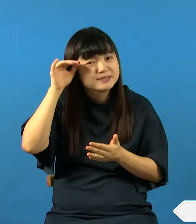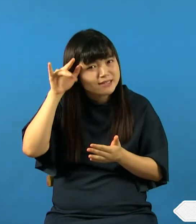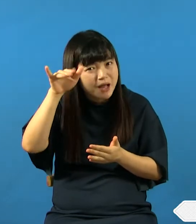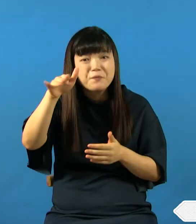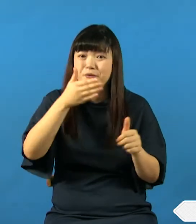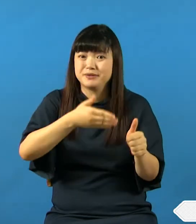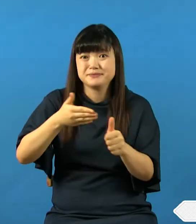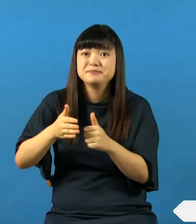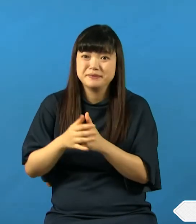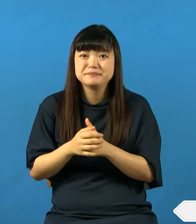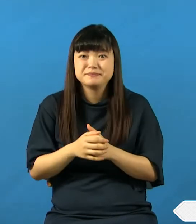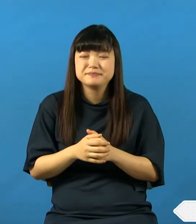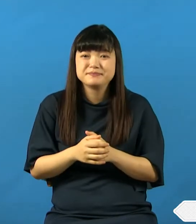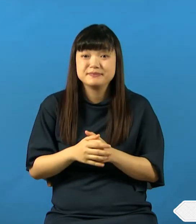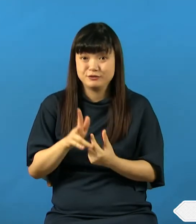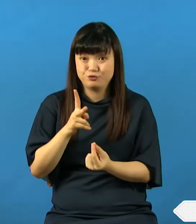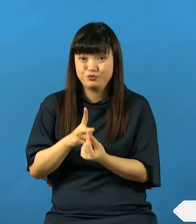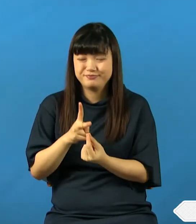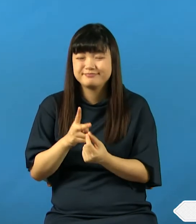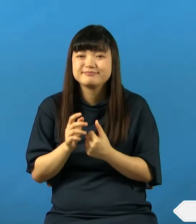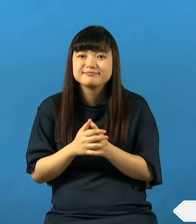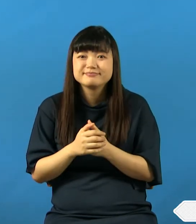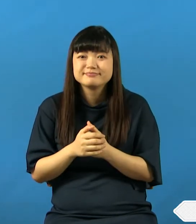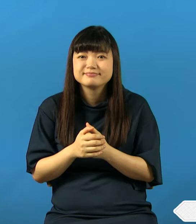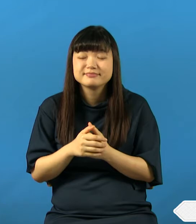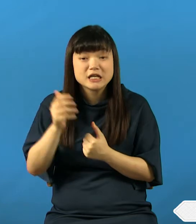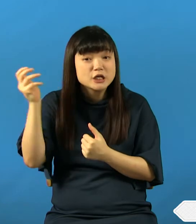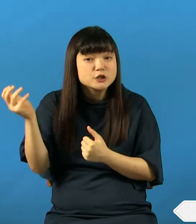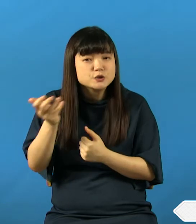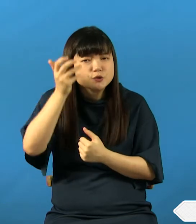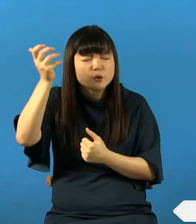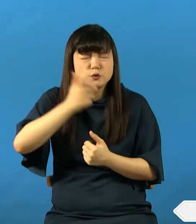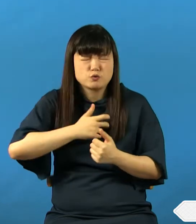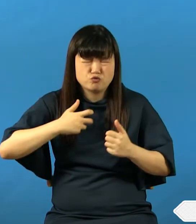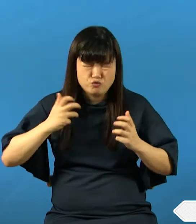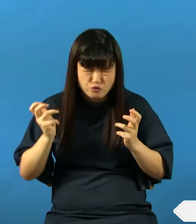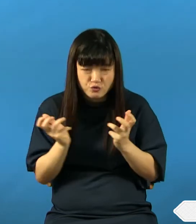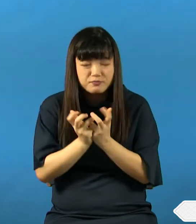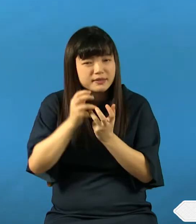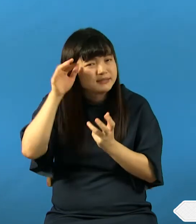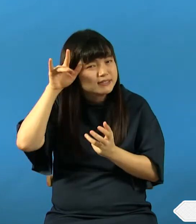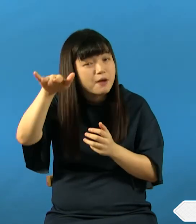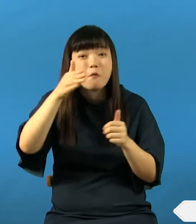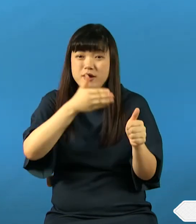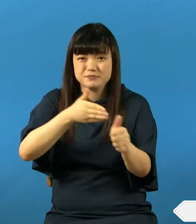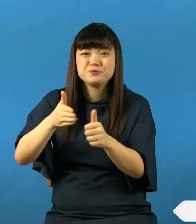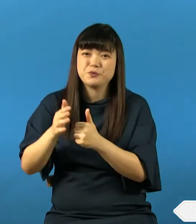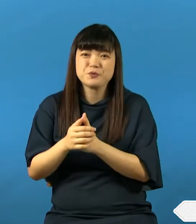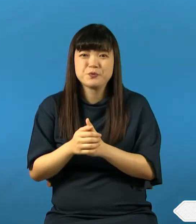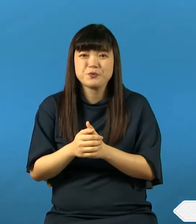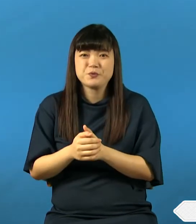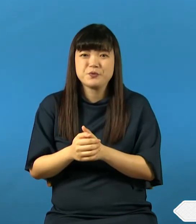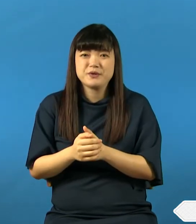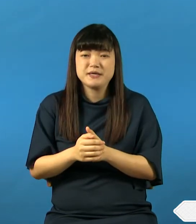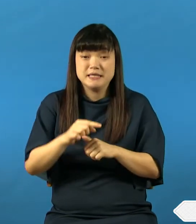심령 사모해야 되겠습니다. 둘째로는 성령 충만을 사모해야